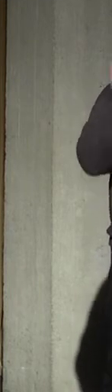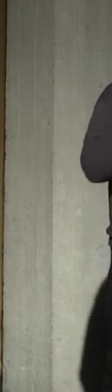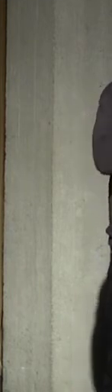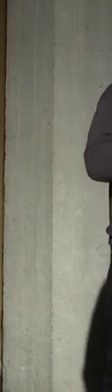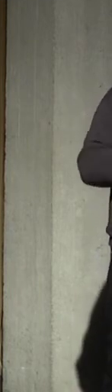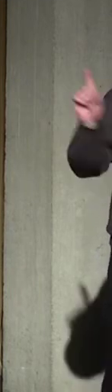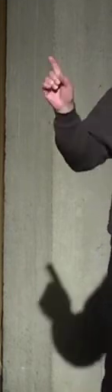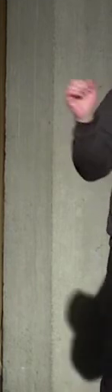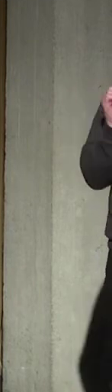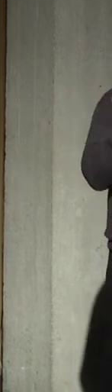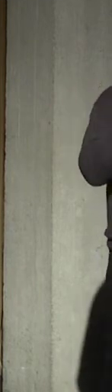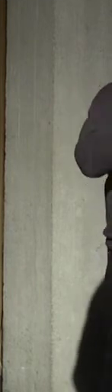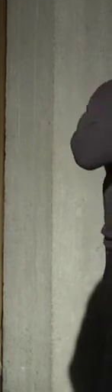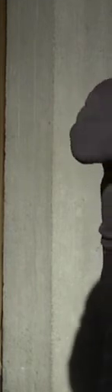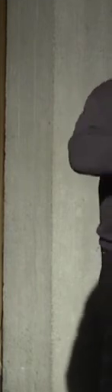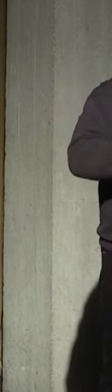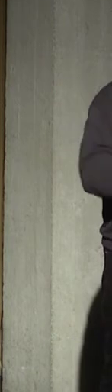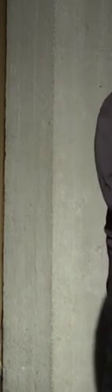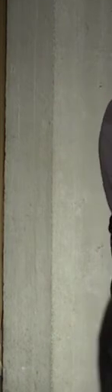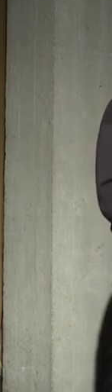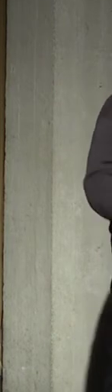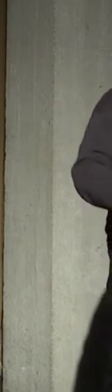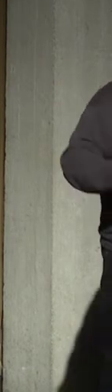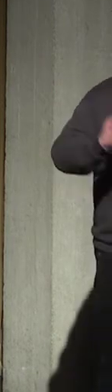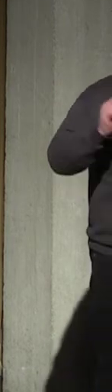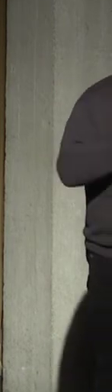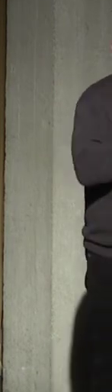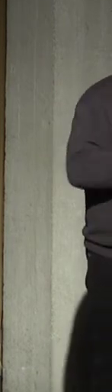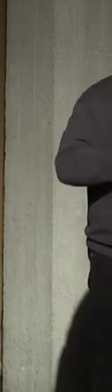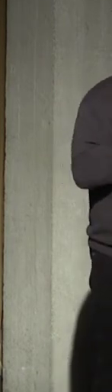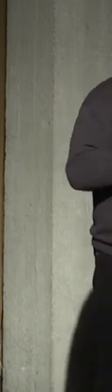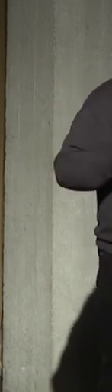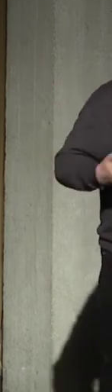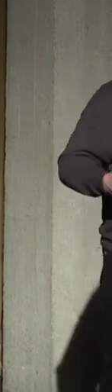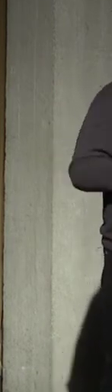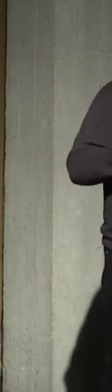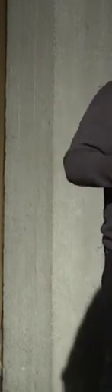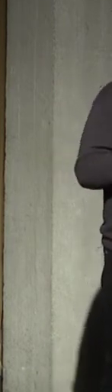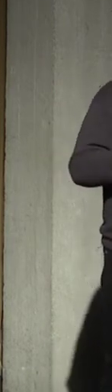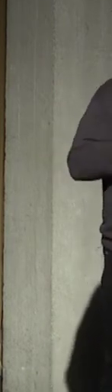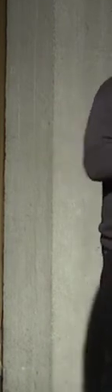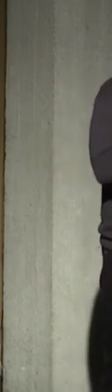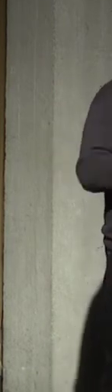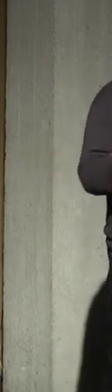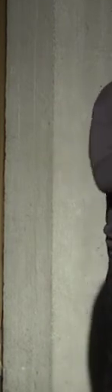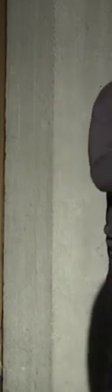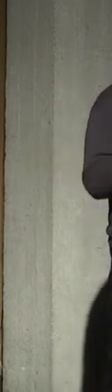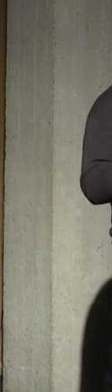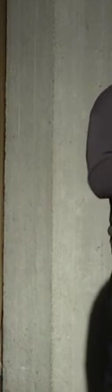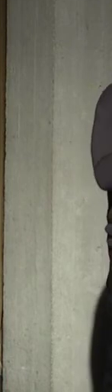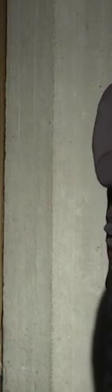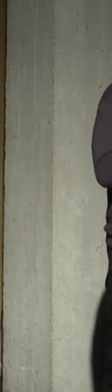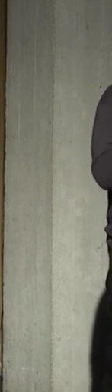zum Ziel gesetzt, generationenübergreifende soziale Aktivitäten zu fördern, durchzuführen. Ziel war dabei auch